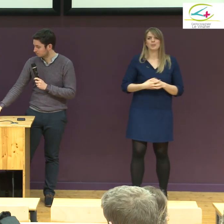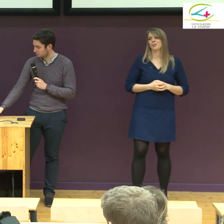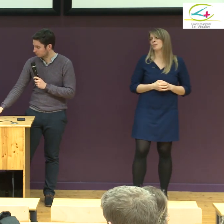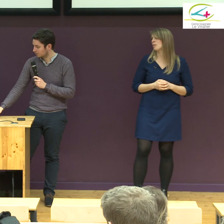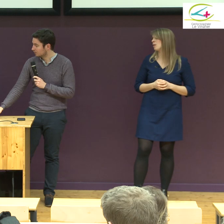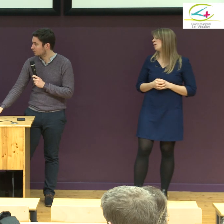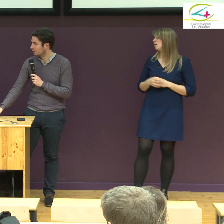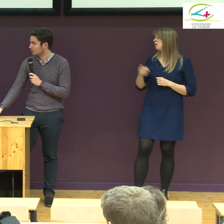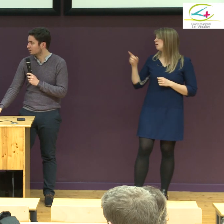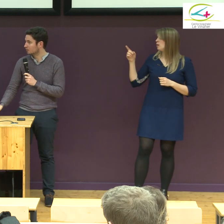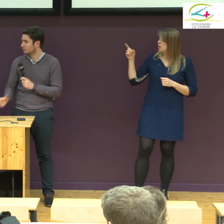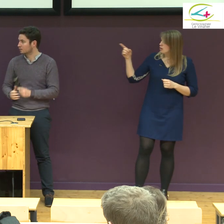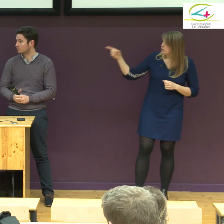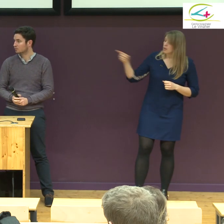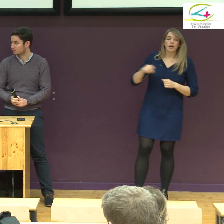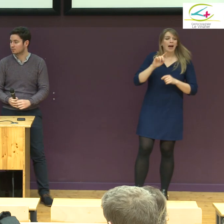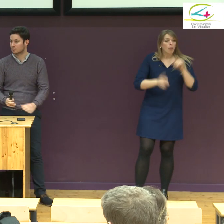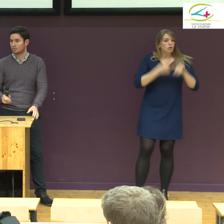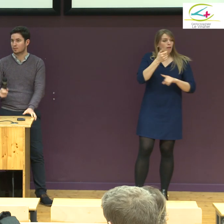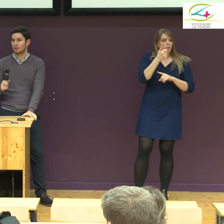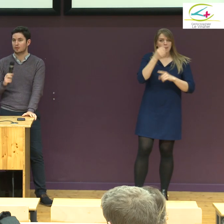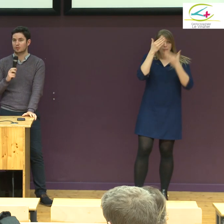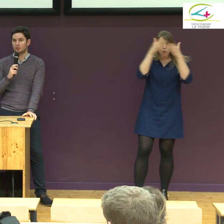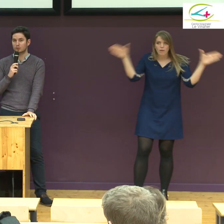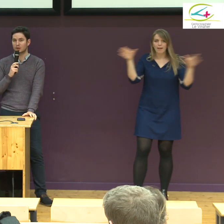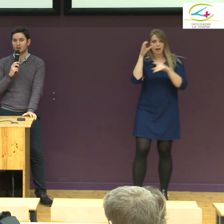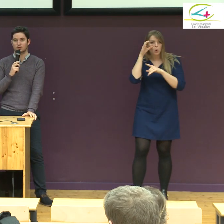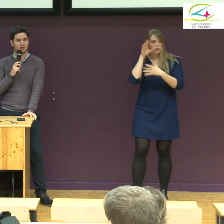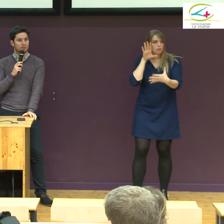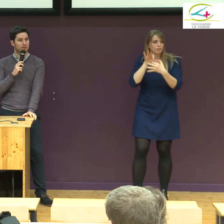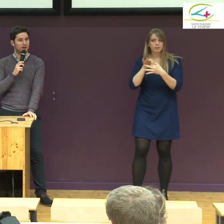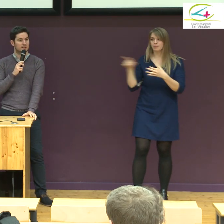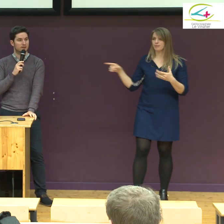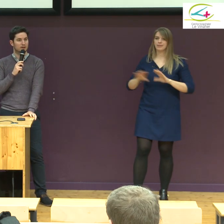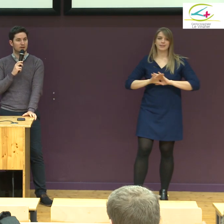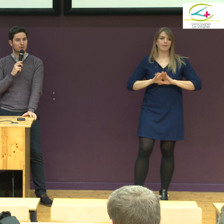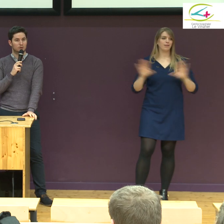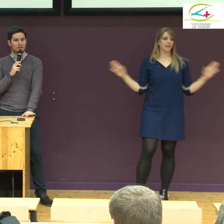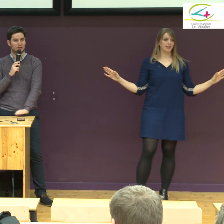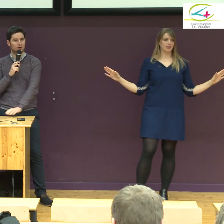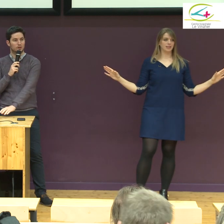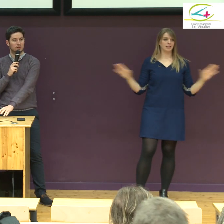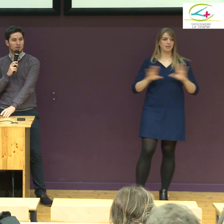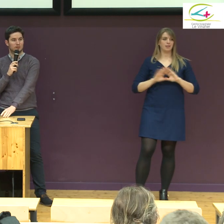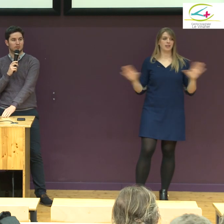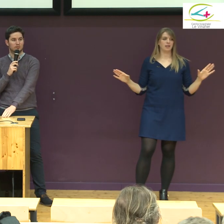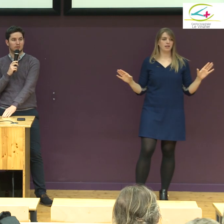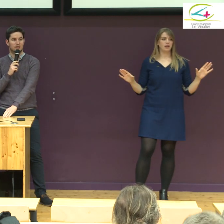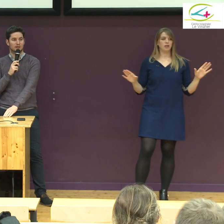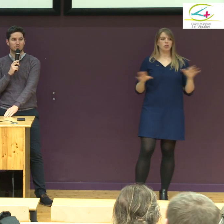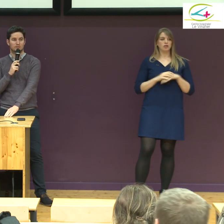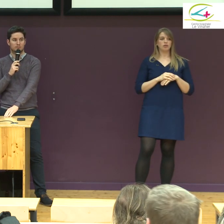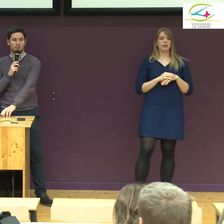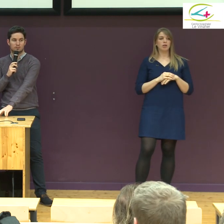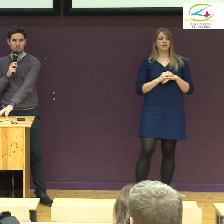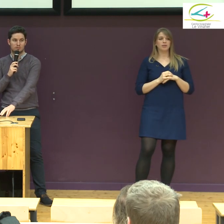Il faut que vous restiez en souci de l'autre. On terminera sur cette belle phrase, puisqu'il est 21. Pierre. Je suis d'accord